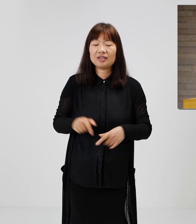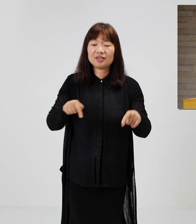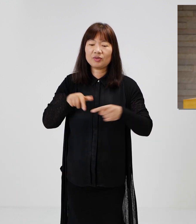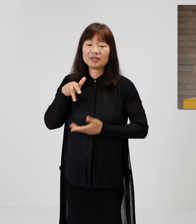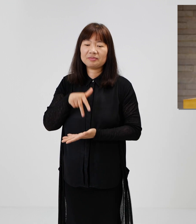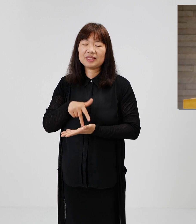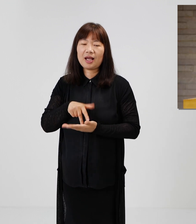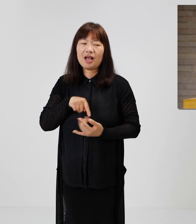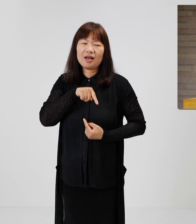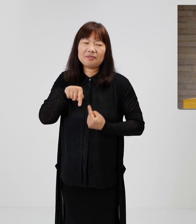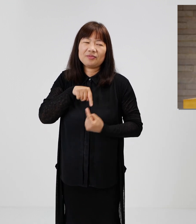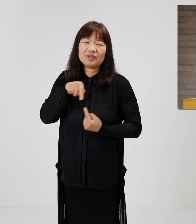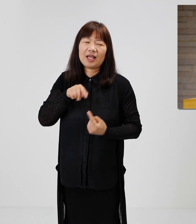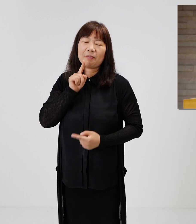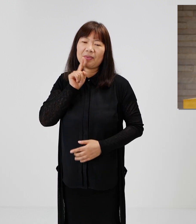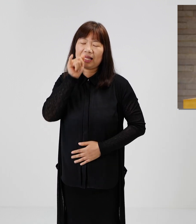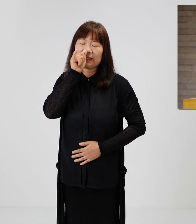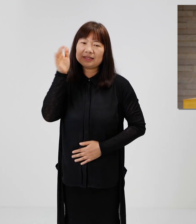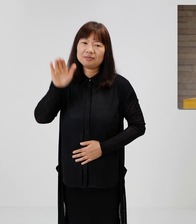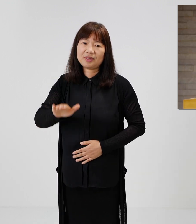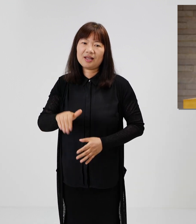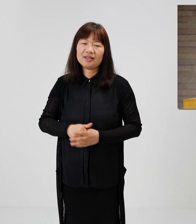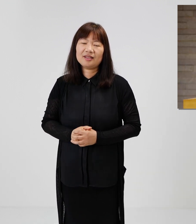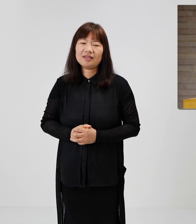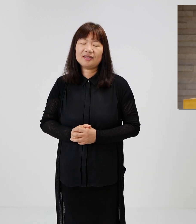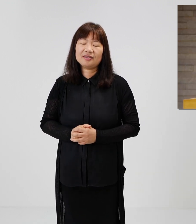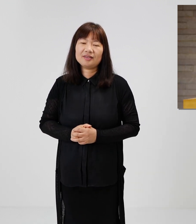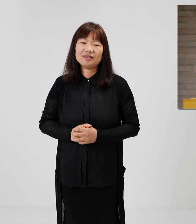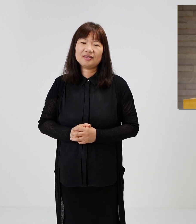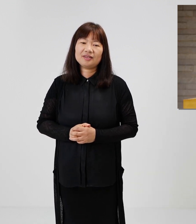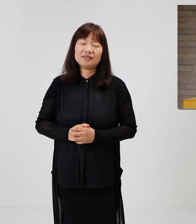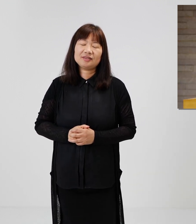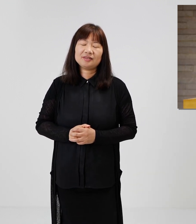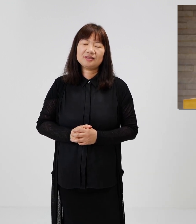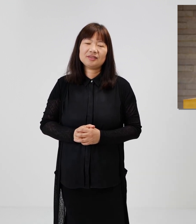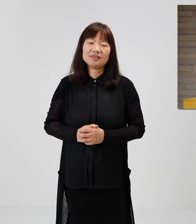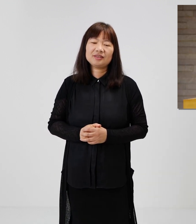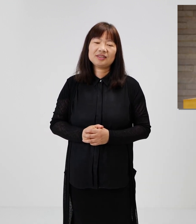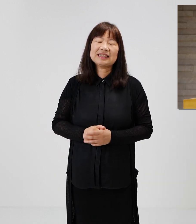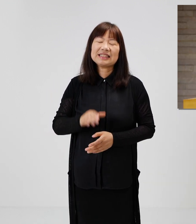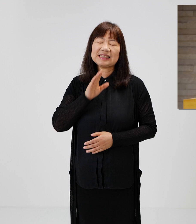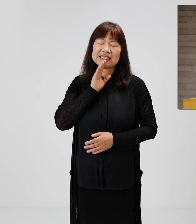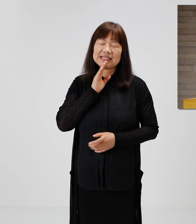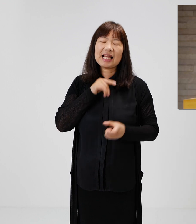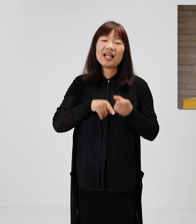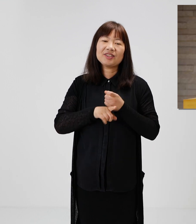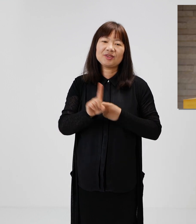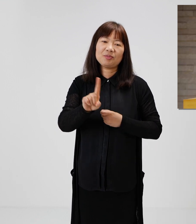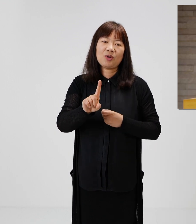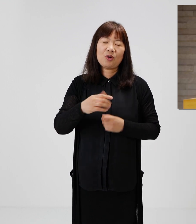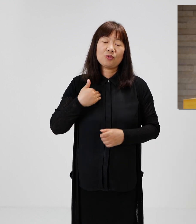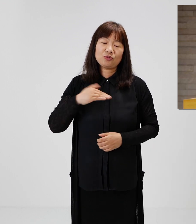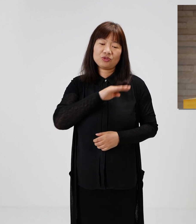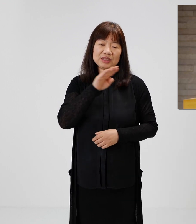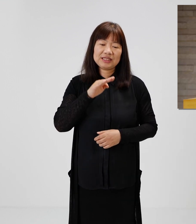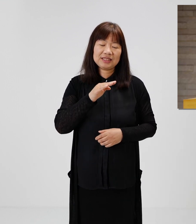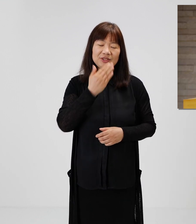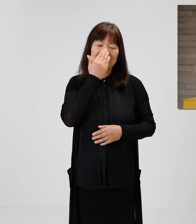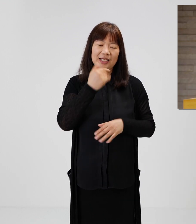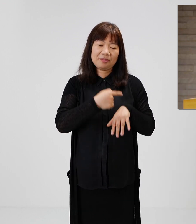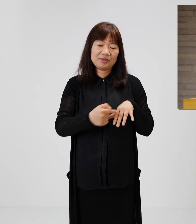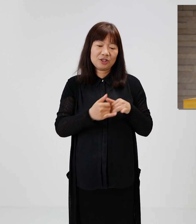정치적으로 핑계를 대지만 그 핑계 속에는 더 이상 우리 민족은